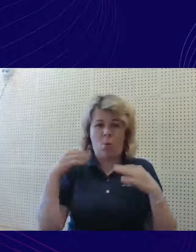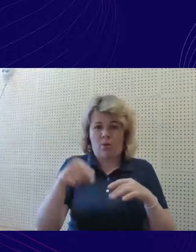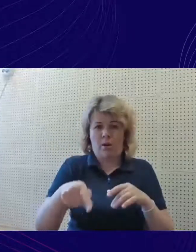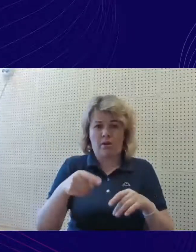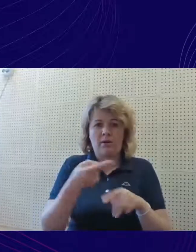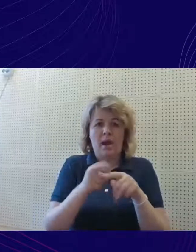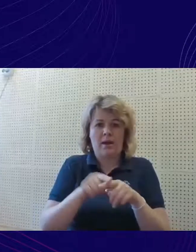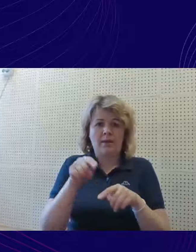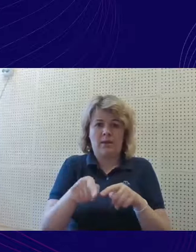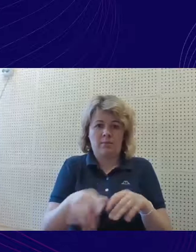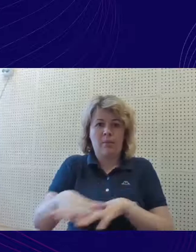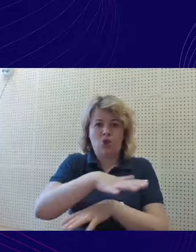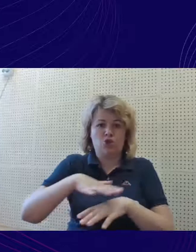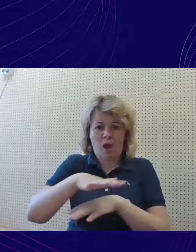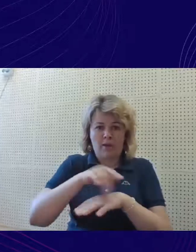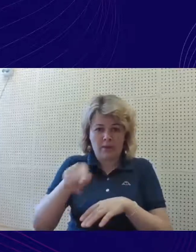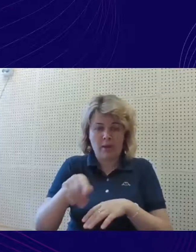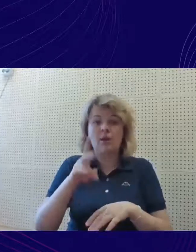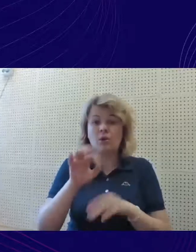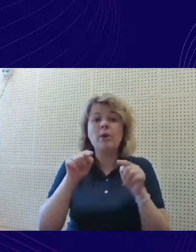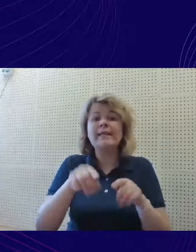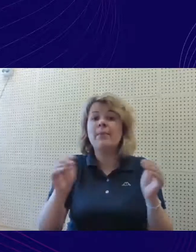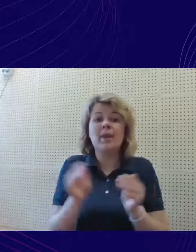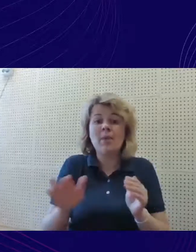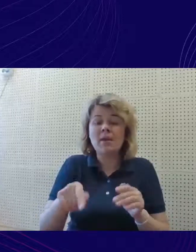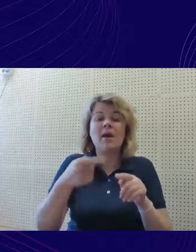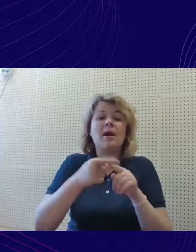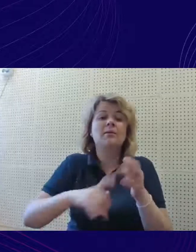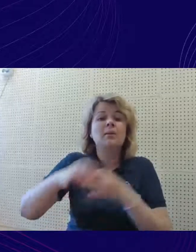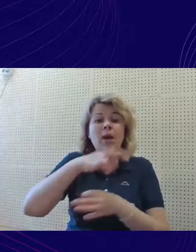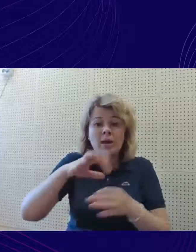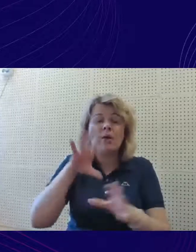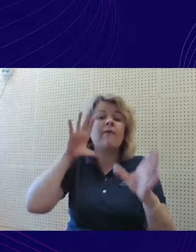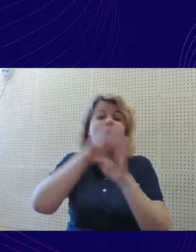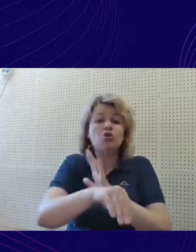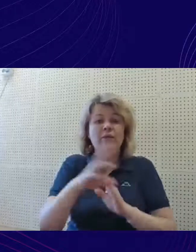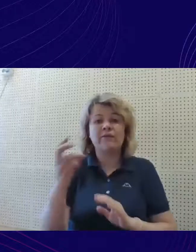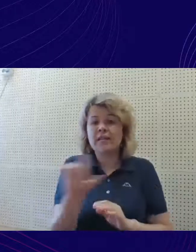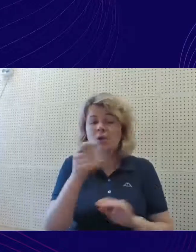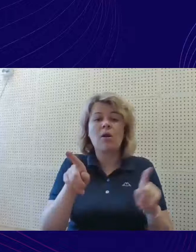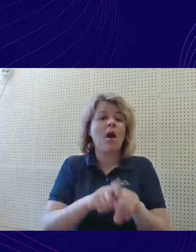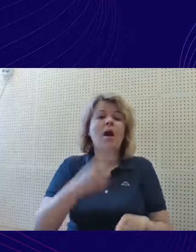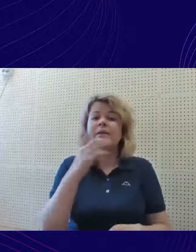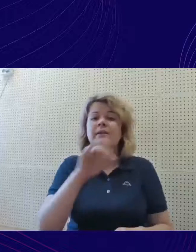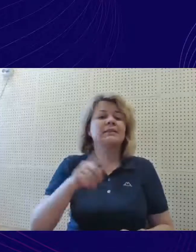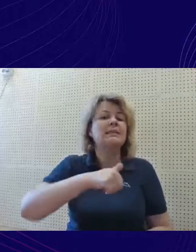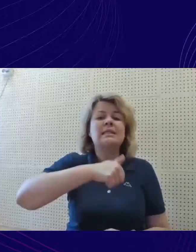не менее, этот проект вошел в историю как один из самых успешных